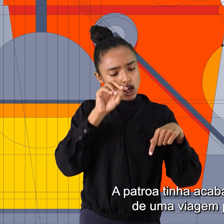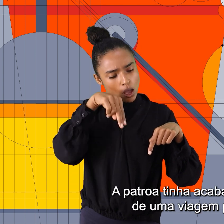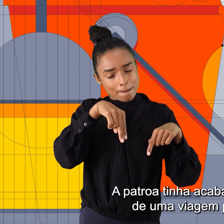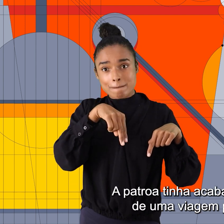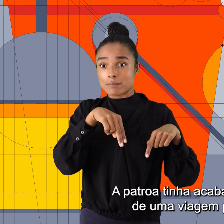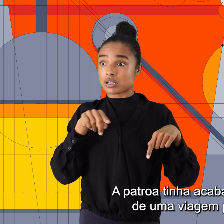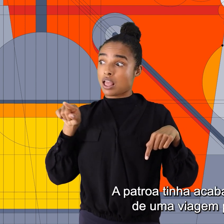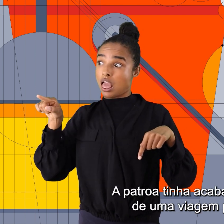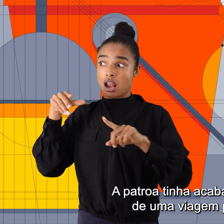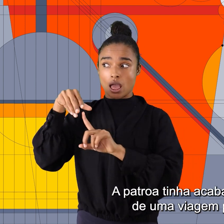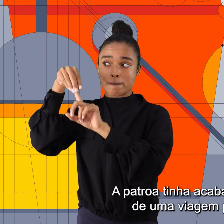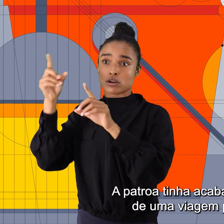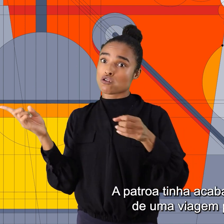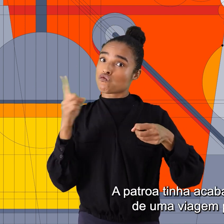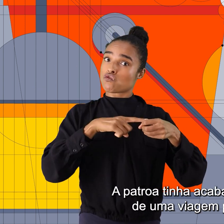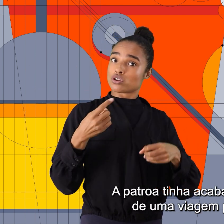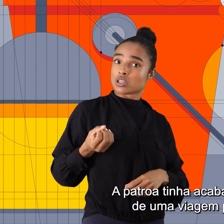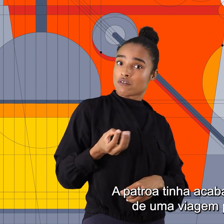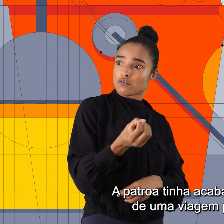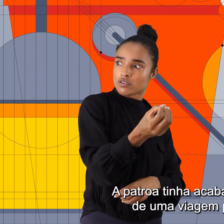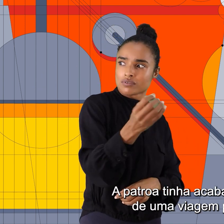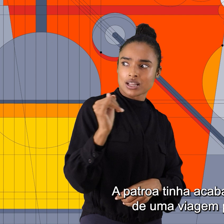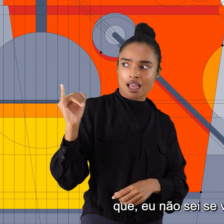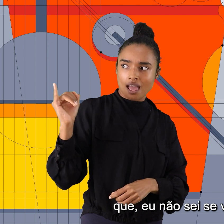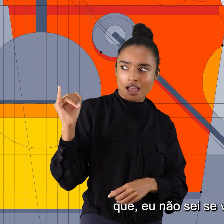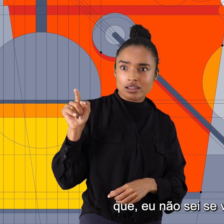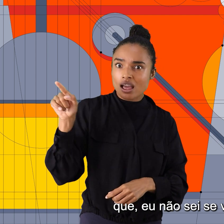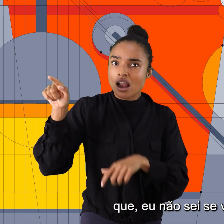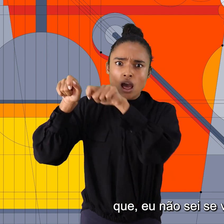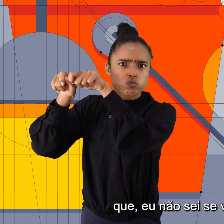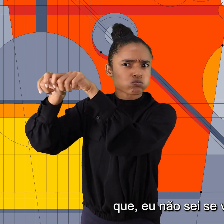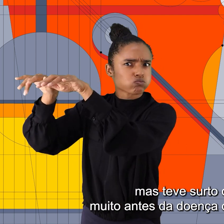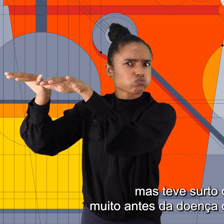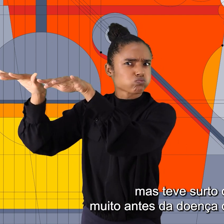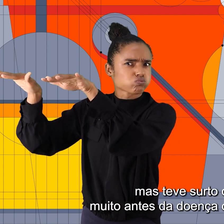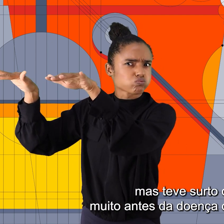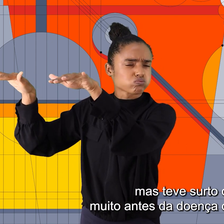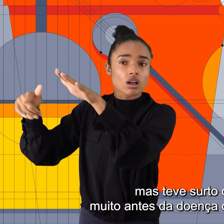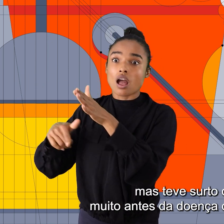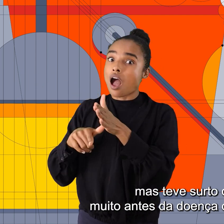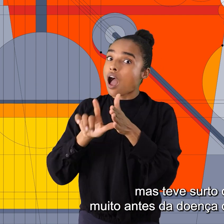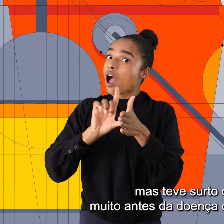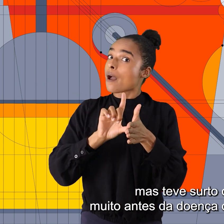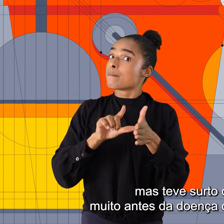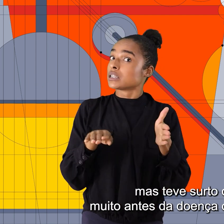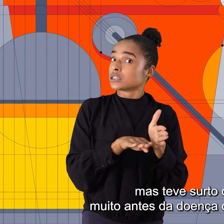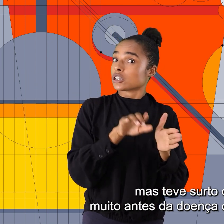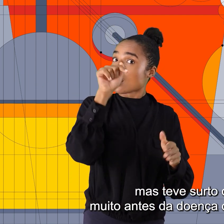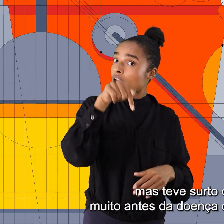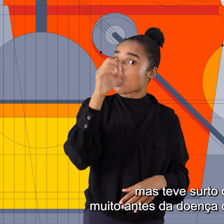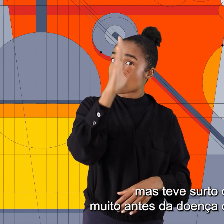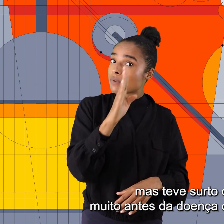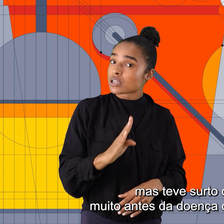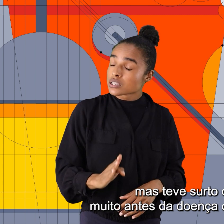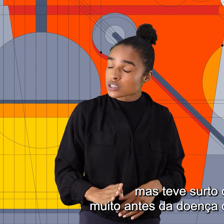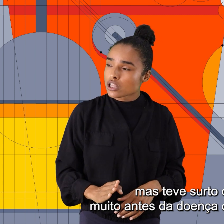A patroa tinha acabado de voltar de uma viagem para a Itália, que eu não sei se você lembra, mas teve um surto de Covid muito antes da